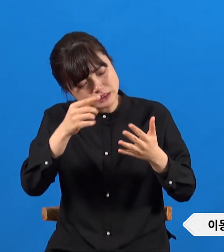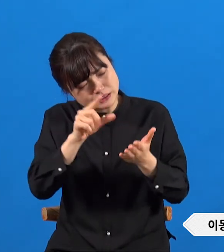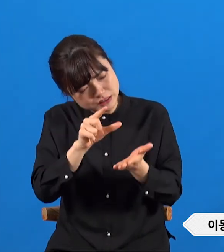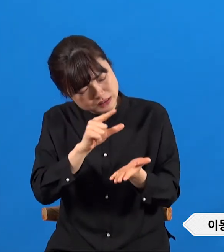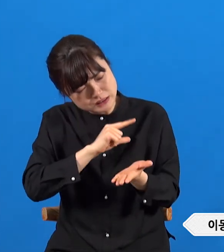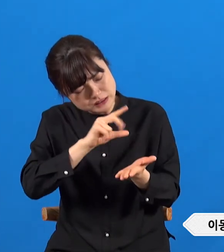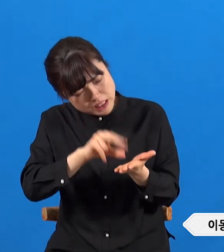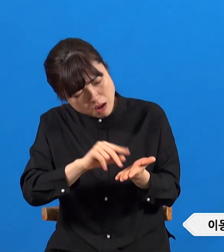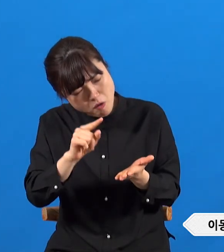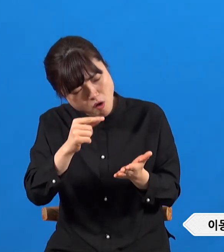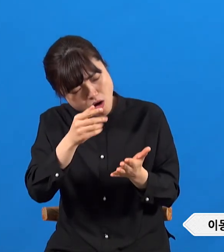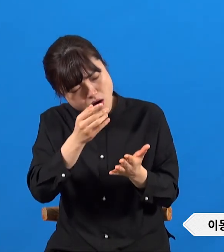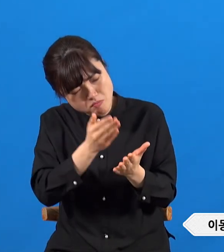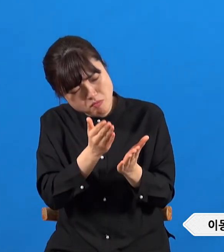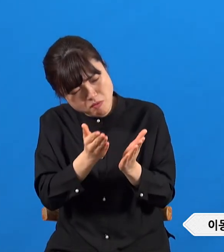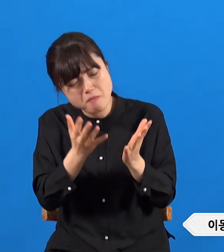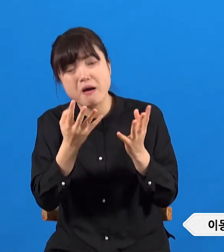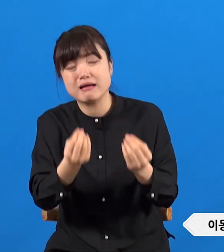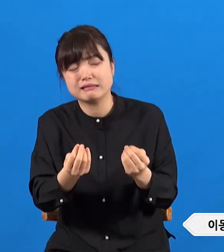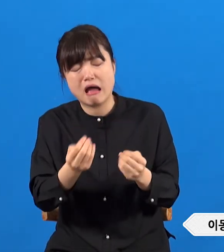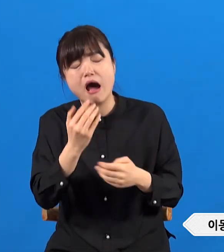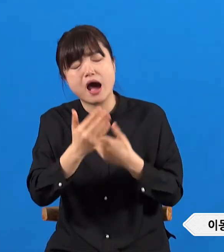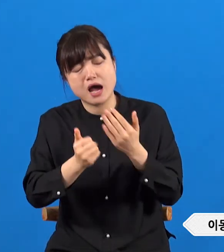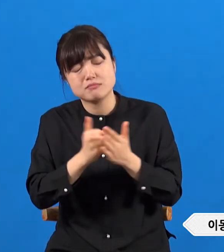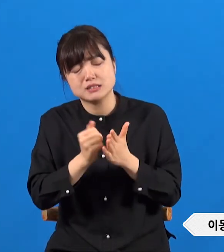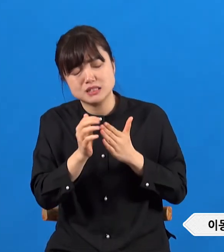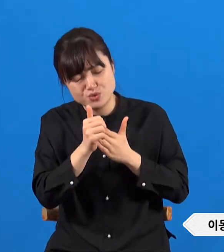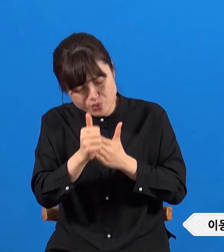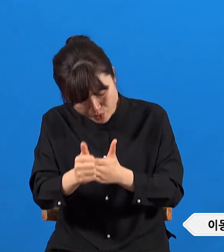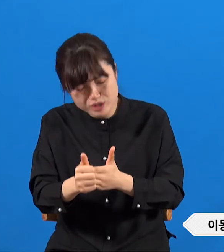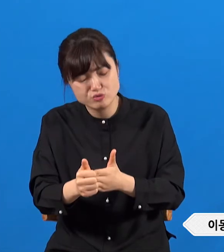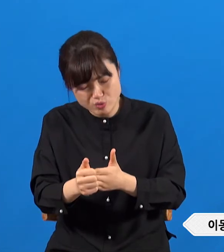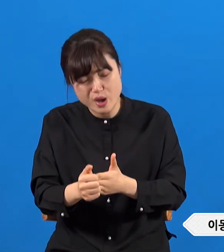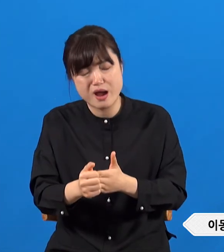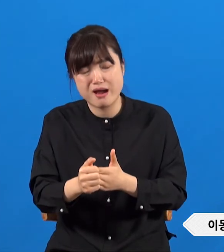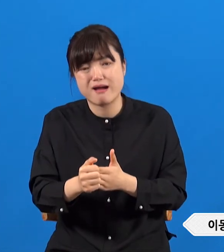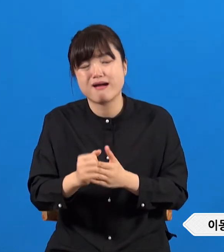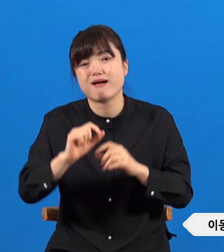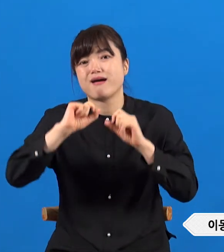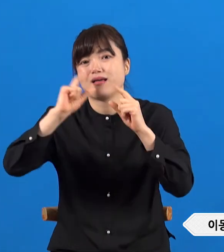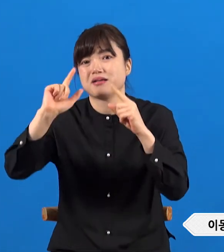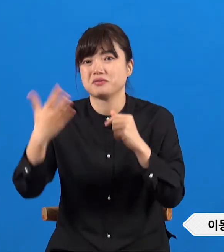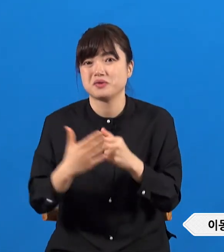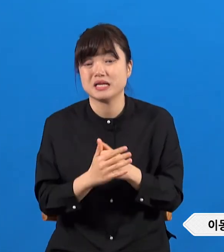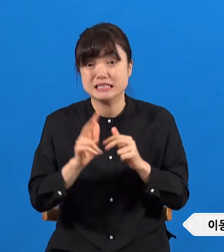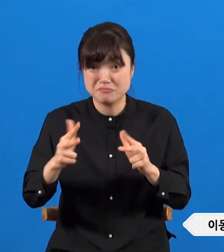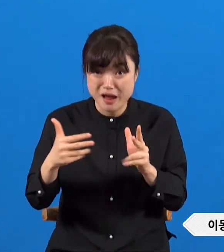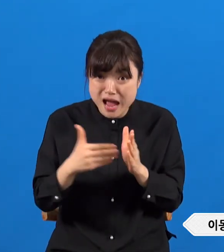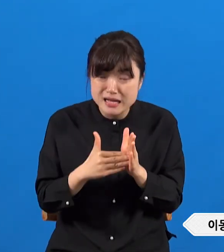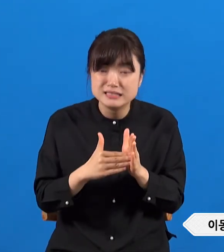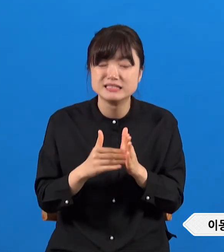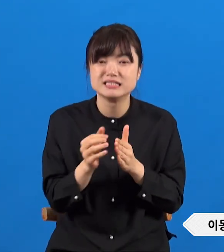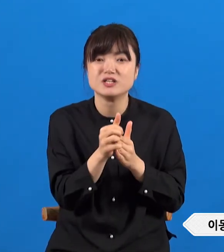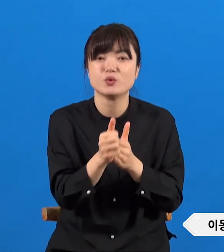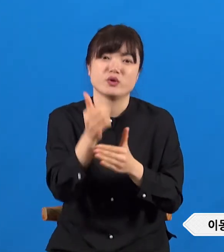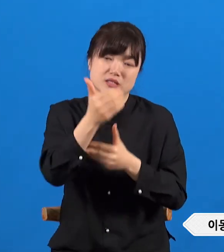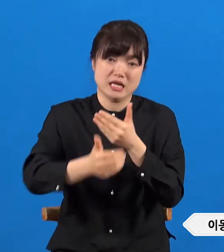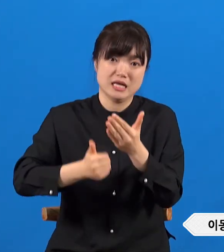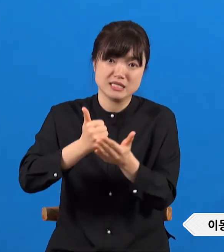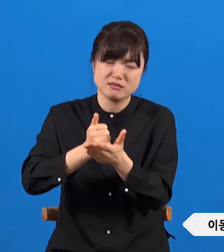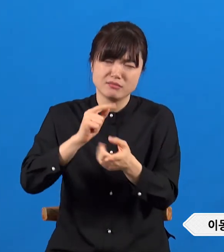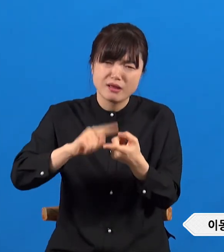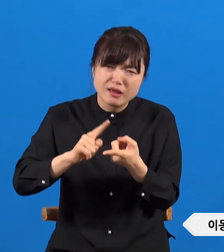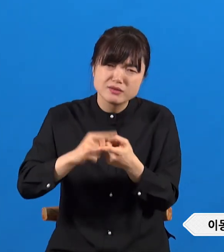뭐예요? 감사의 조건이 있다는 것은 하나님이 나를 인도하셨음을 확인하는 것입니다. 지금까지 여기까지 인도하신